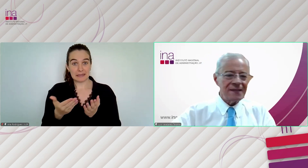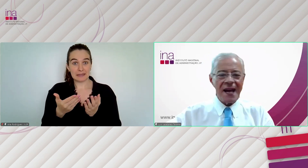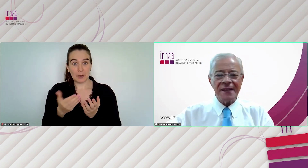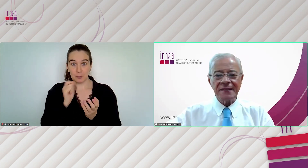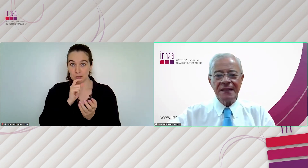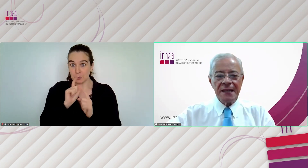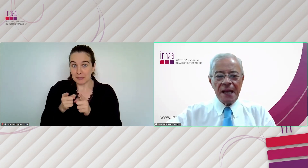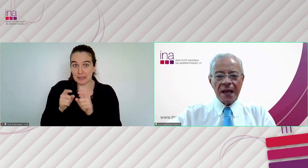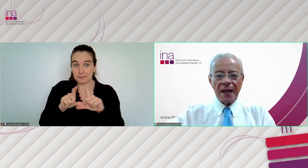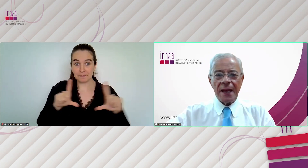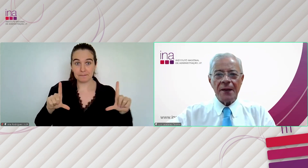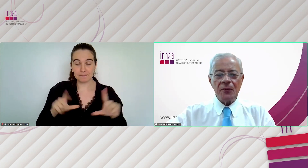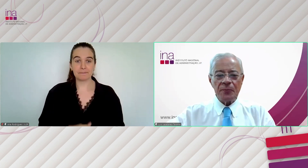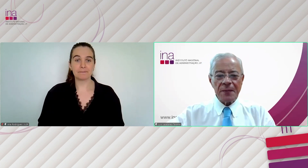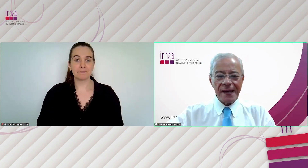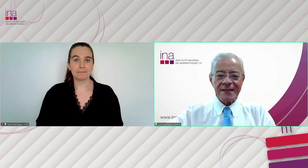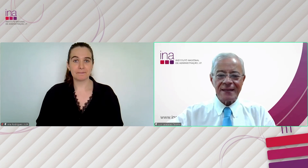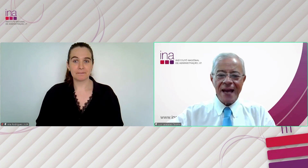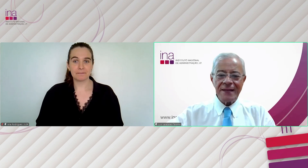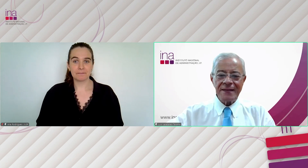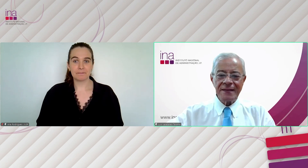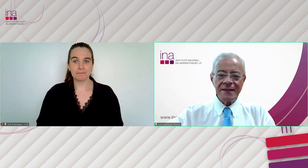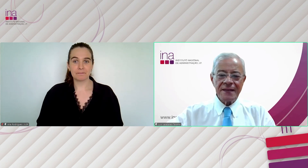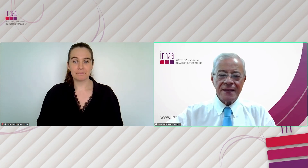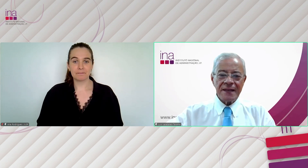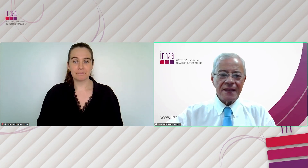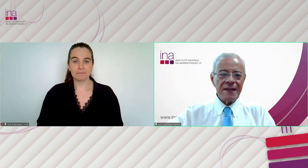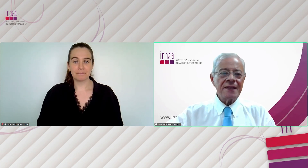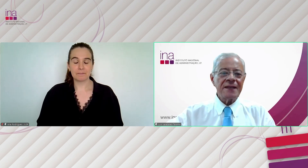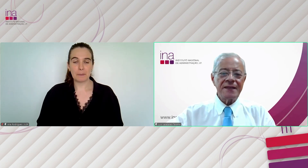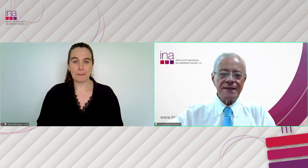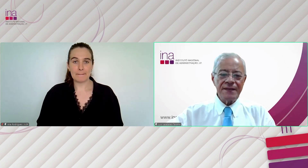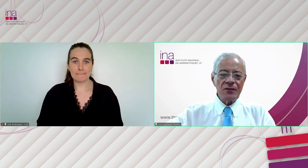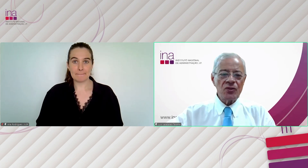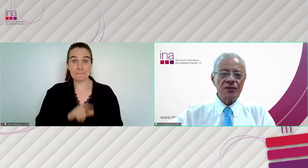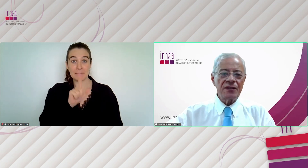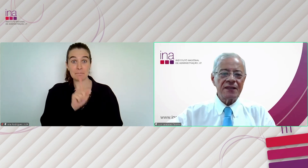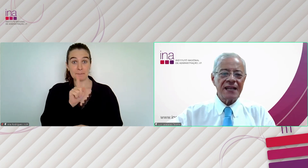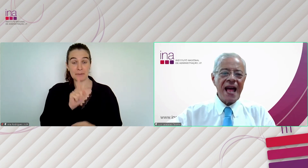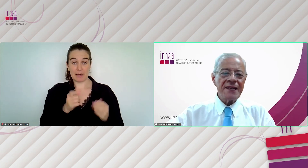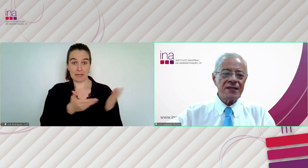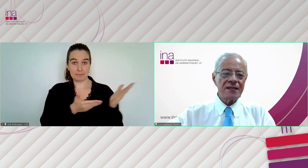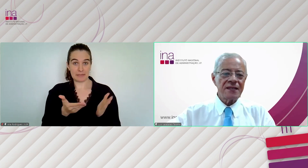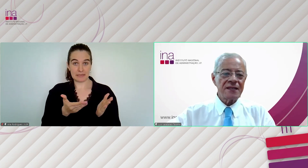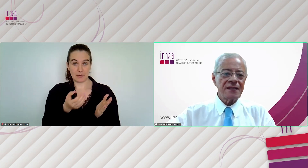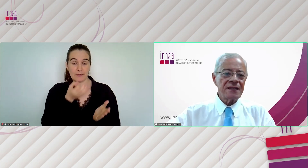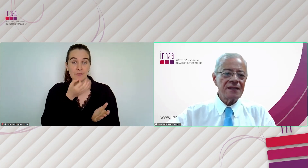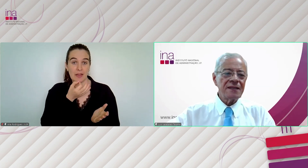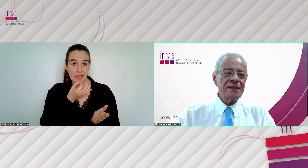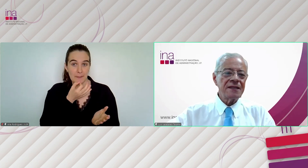a partilhar um primeiro slide que nos